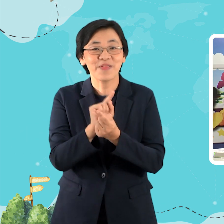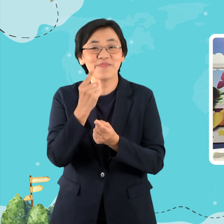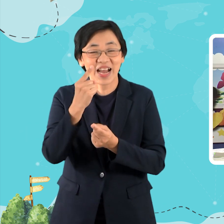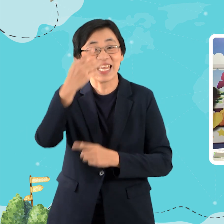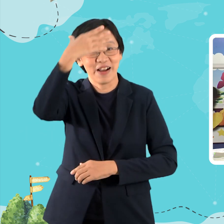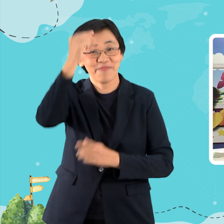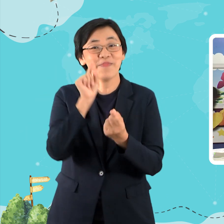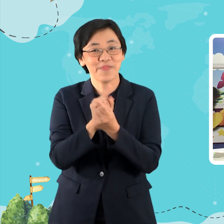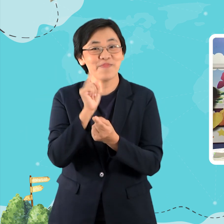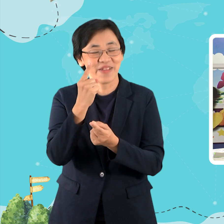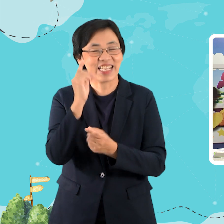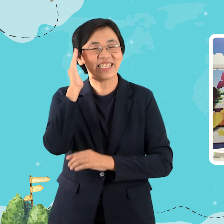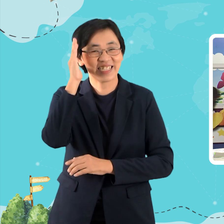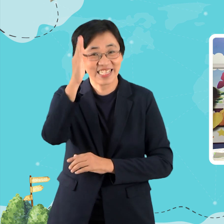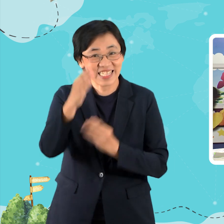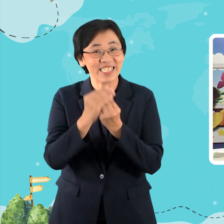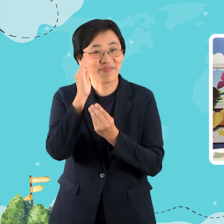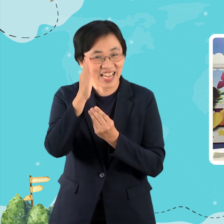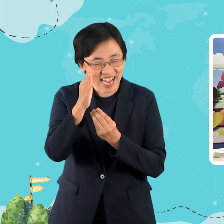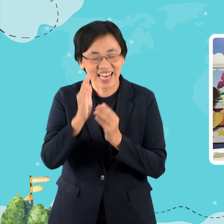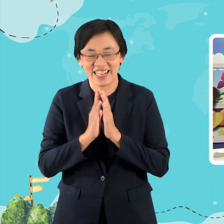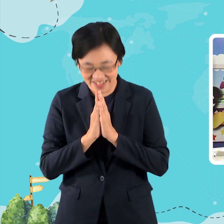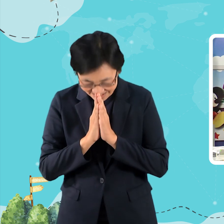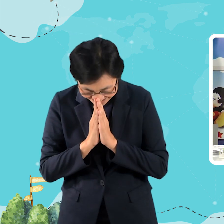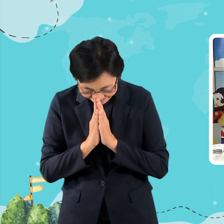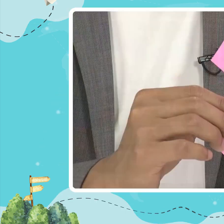หม่กับพี่ปอมในสัปดาห์หน้านะครับสวัสดีครับ